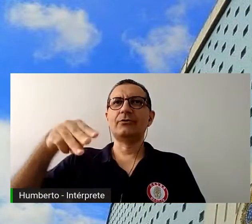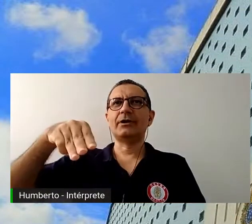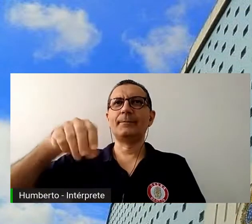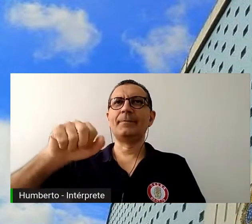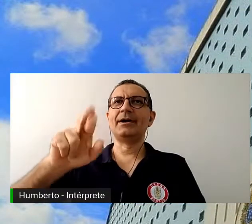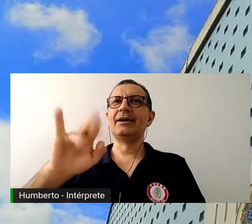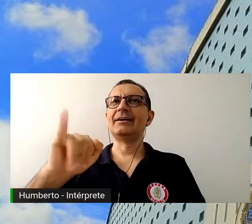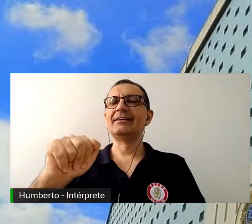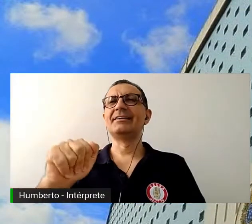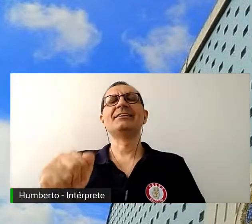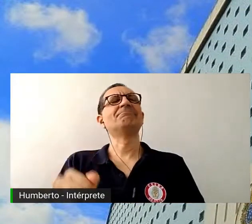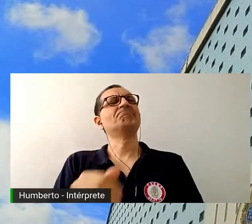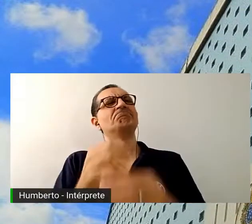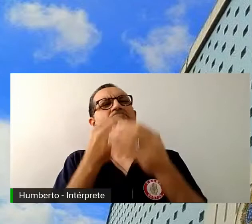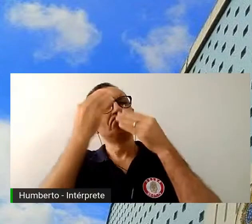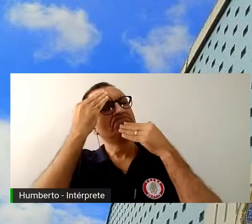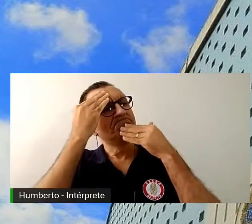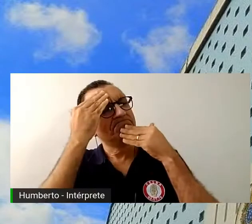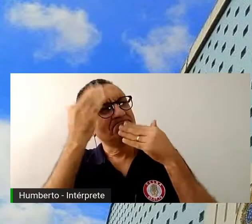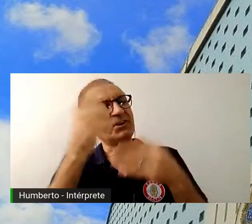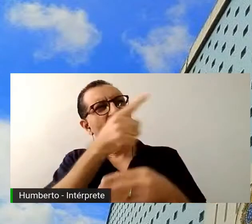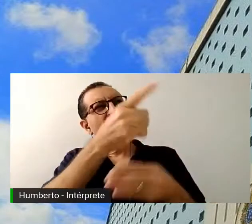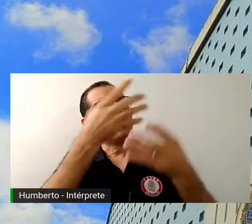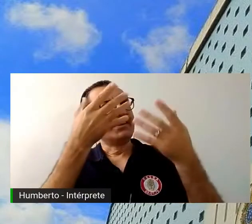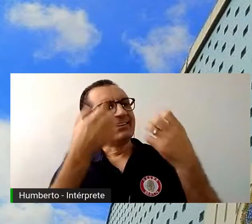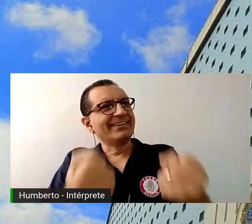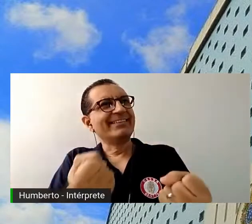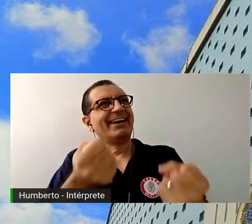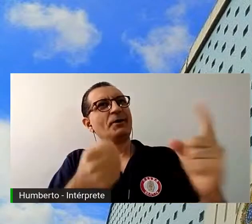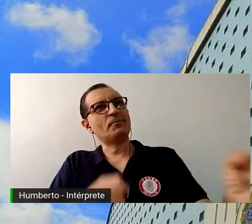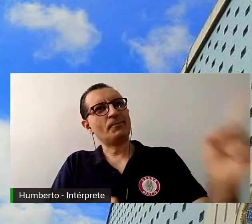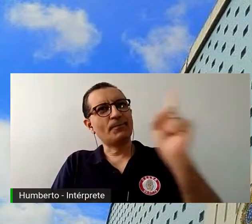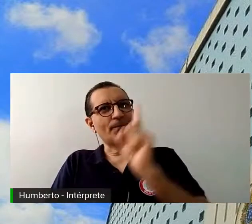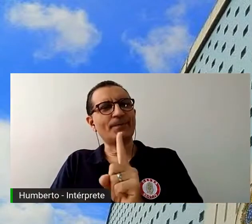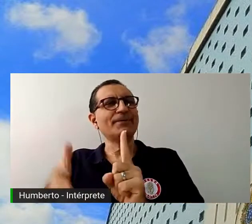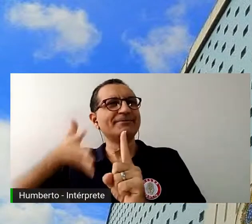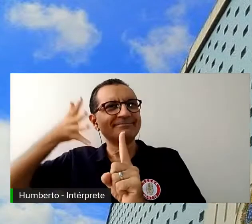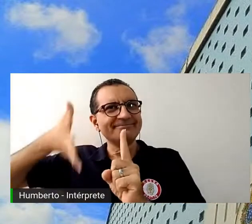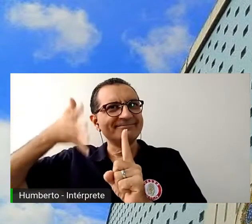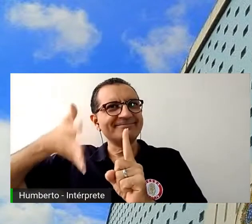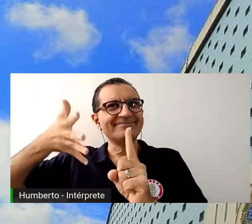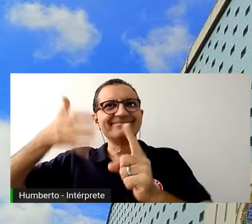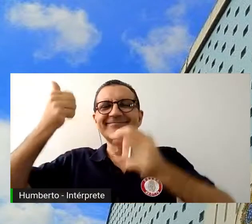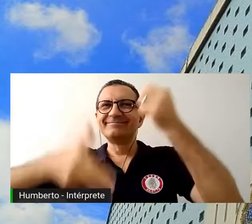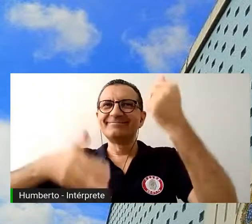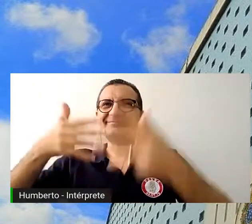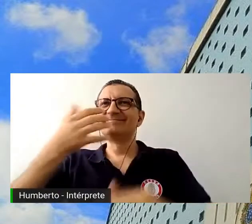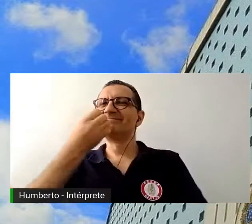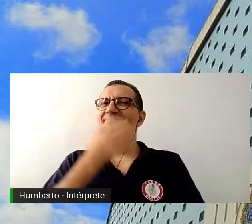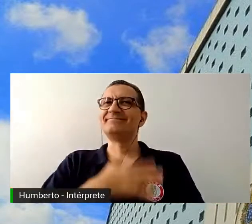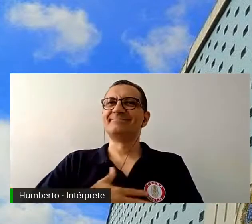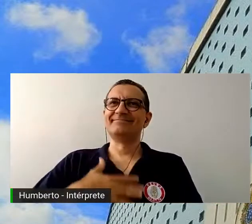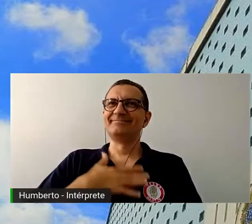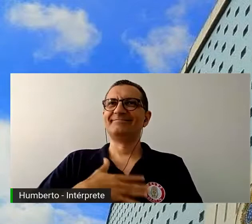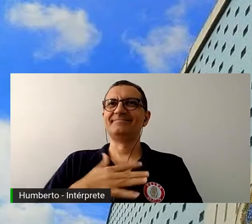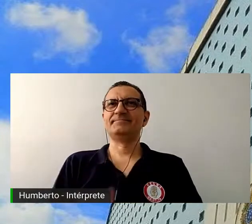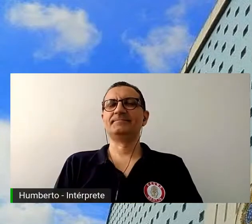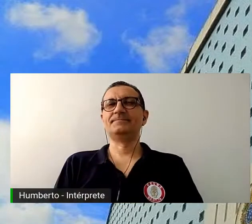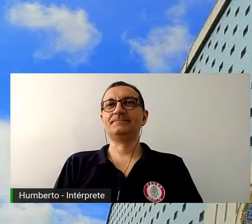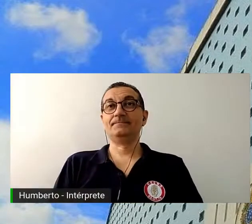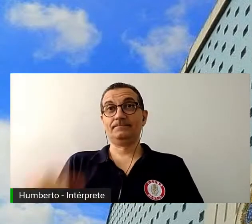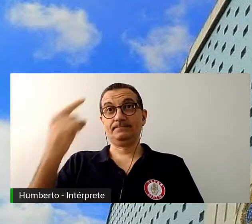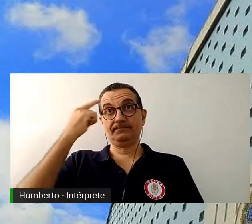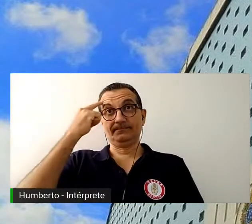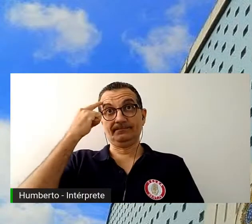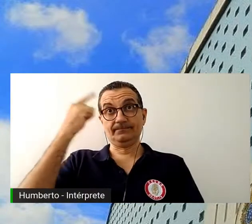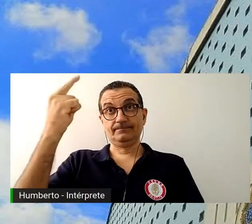aceitar e proferir essas reflexões importantes para nós, professores, Lembrando que estamos